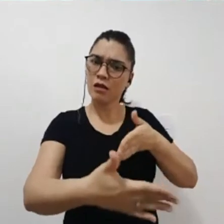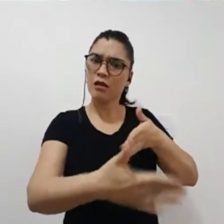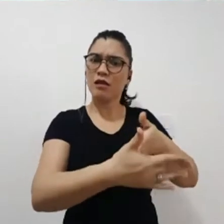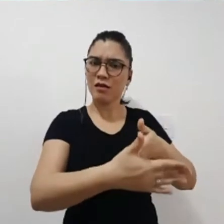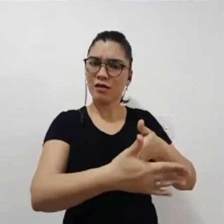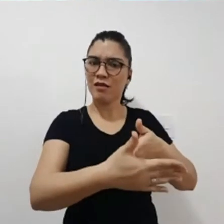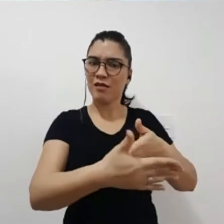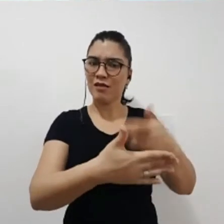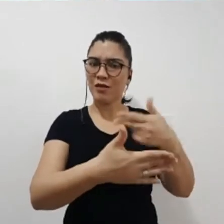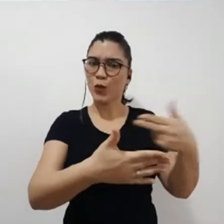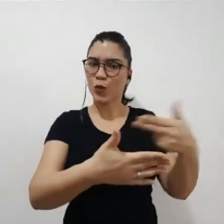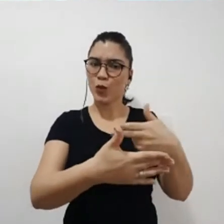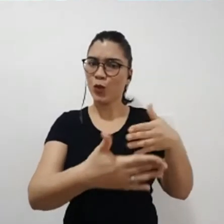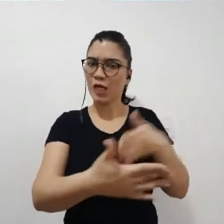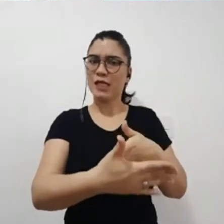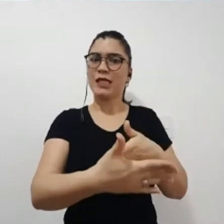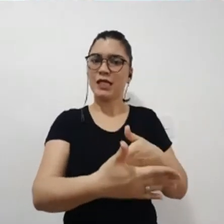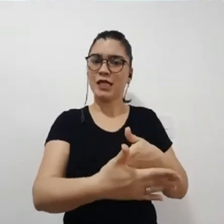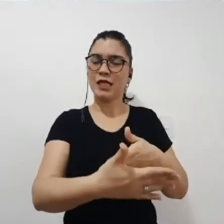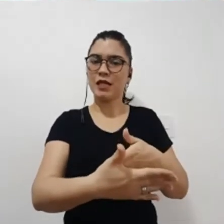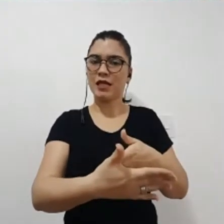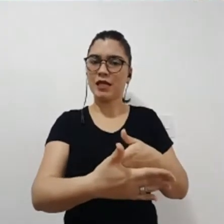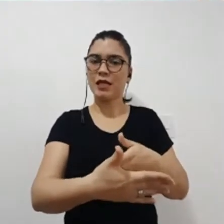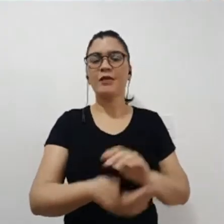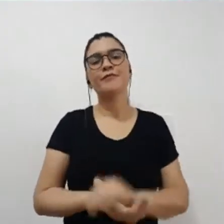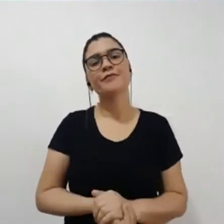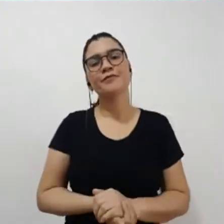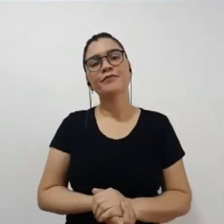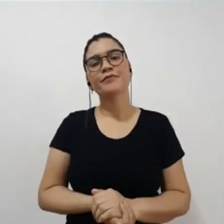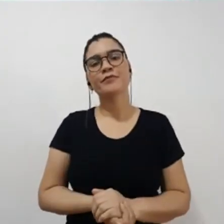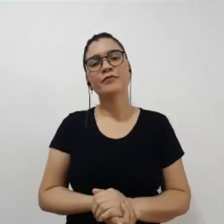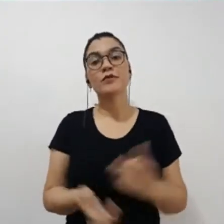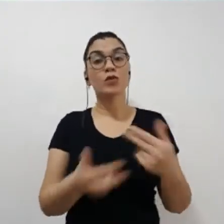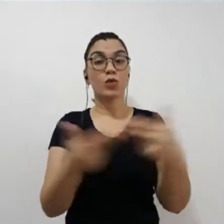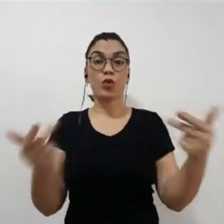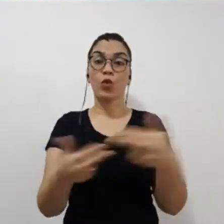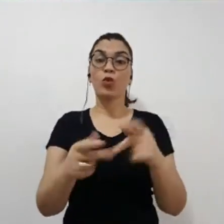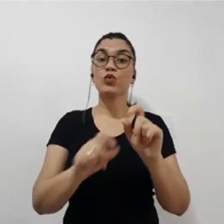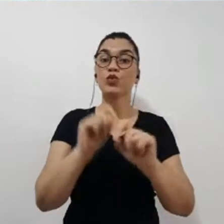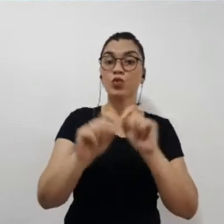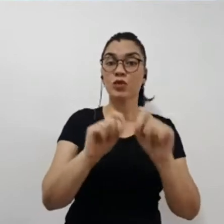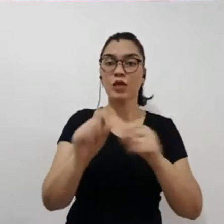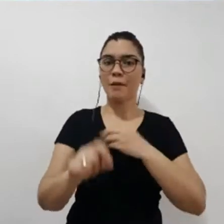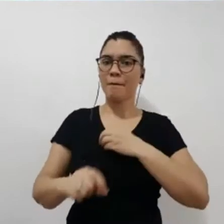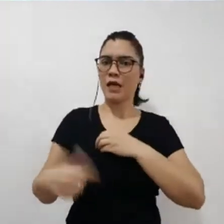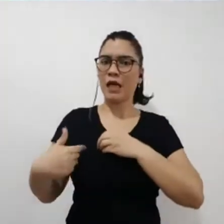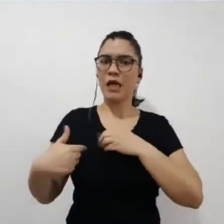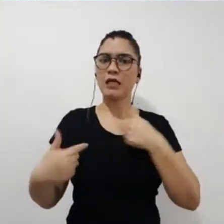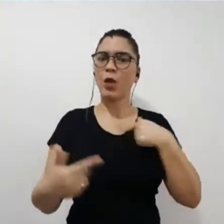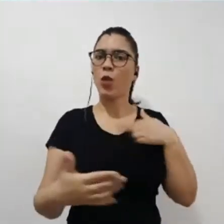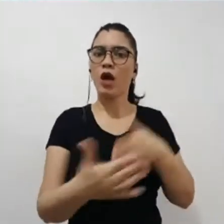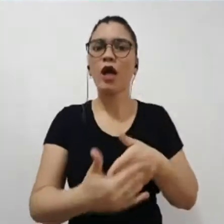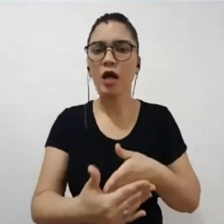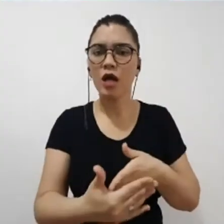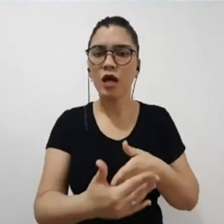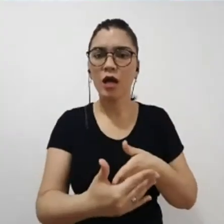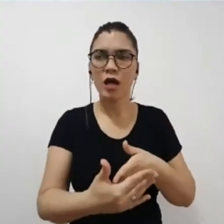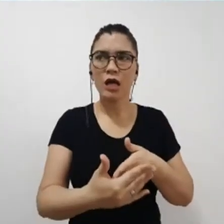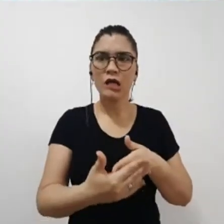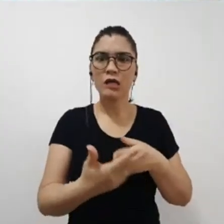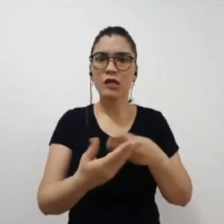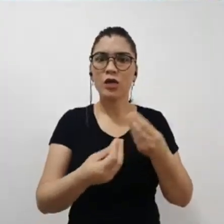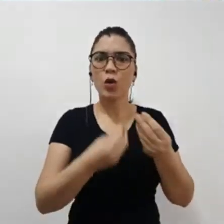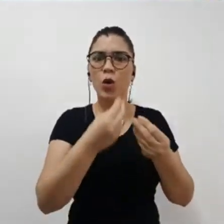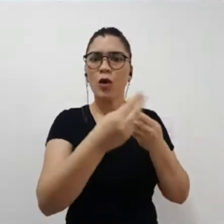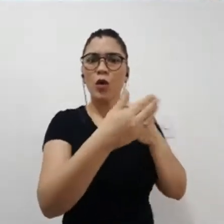Ou aquilo que nos limita. Qual pecado limita a nossa comunhão plena com Deus?